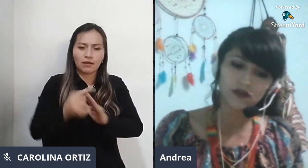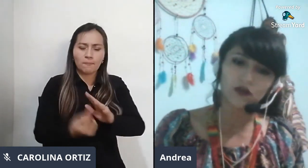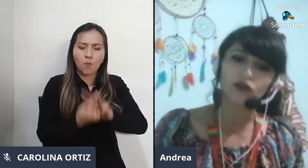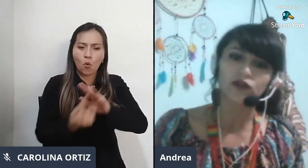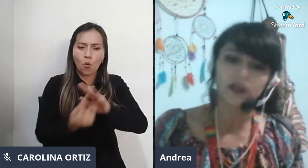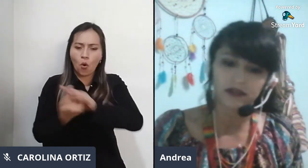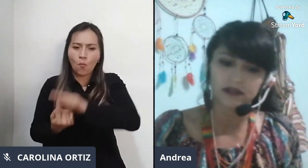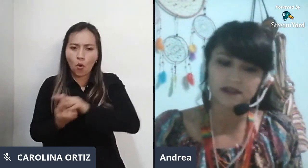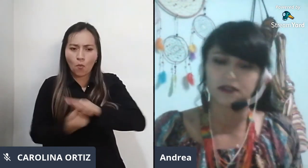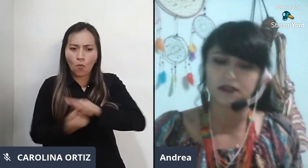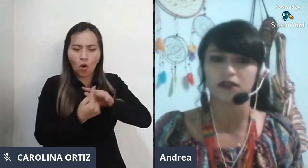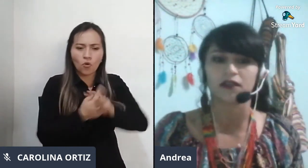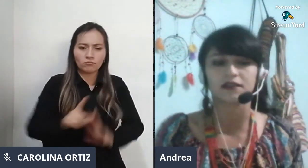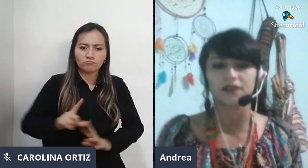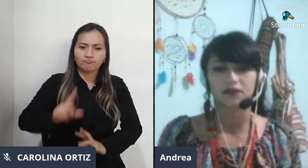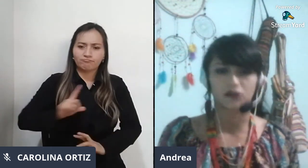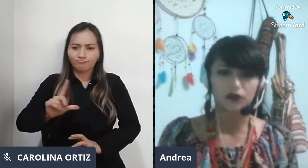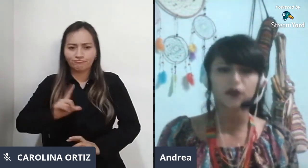aquí en el sector.